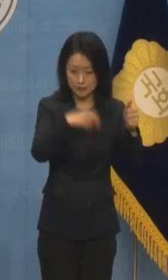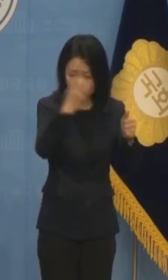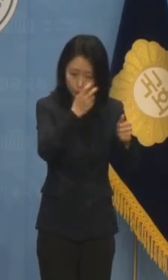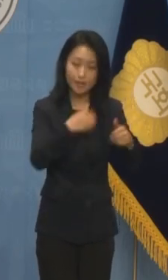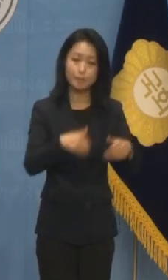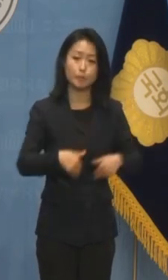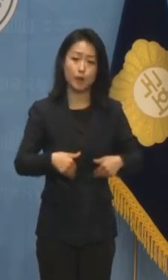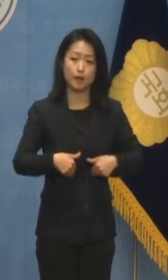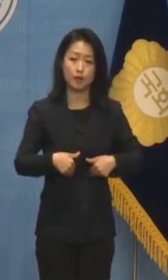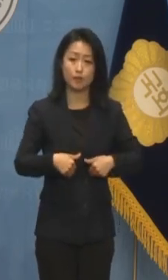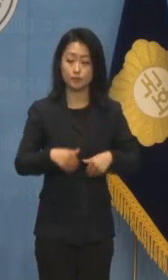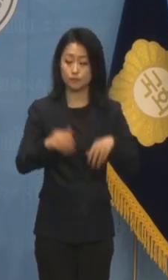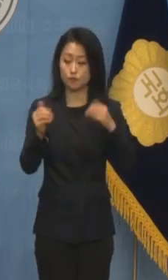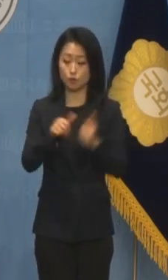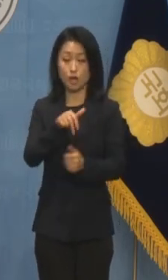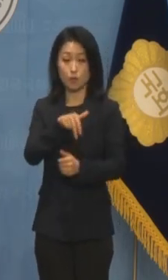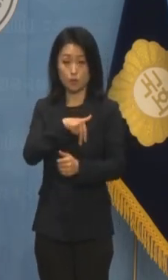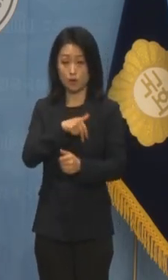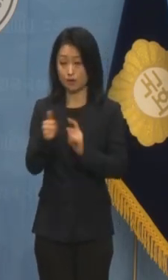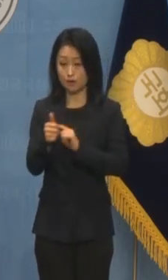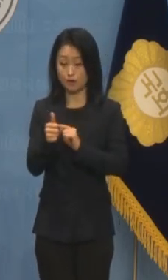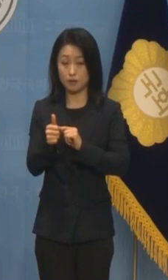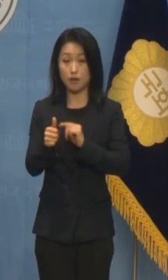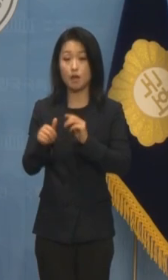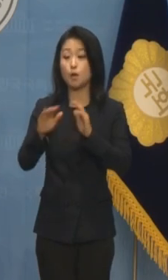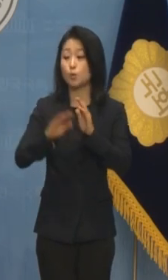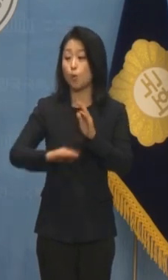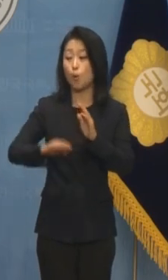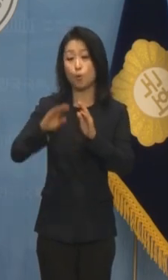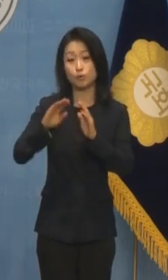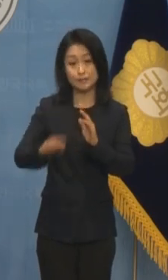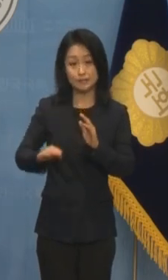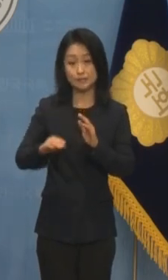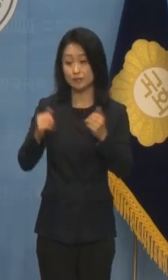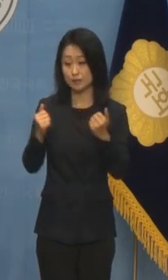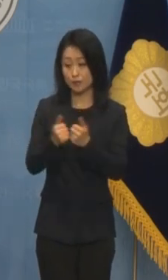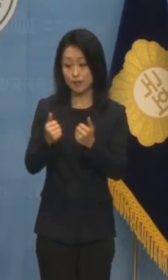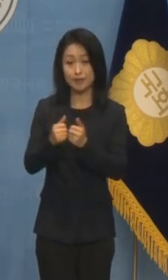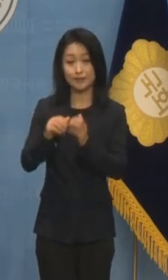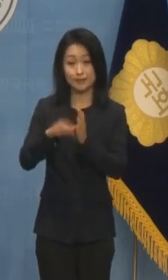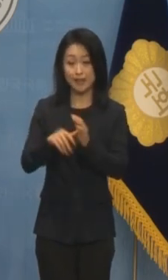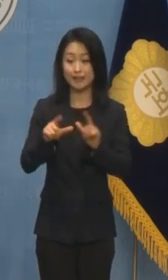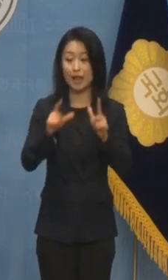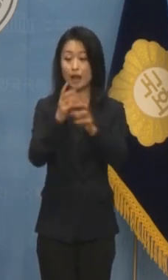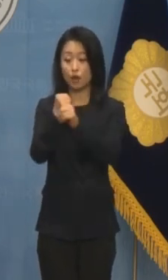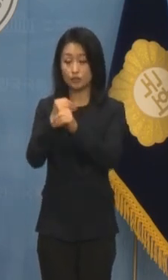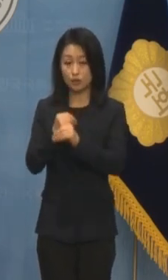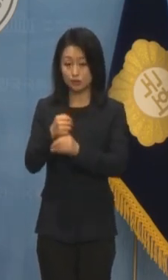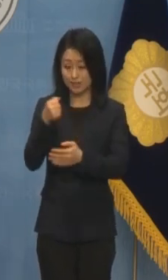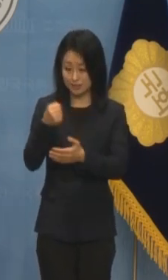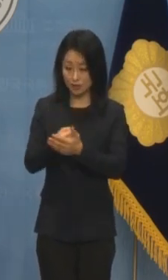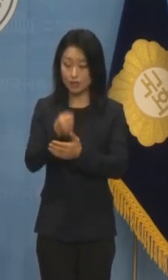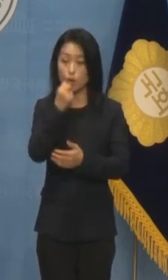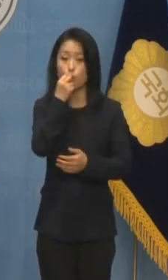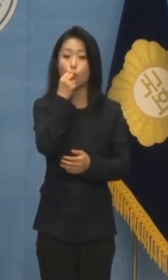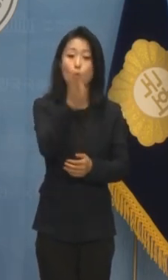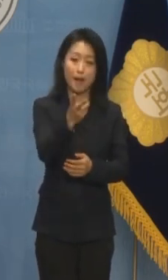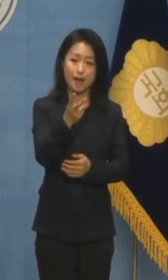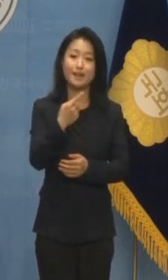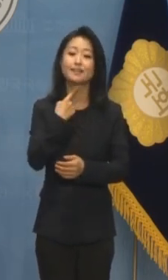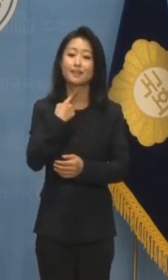검찰 출신 국회의원이 공식 회의석상에서 구체적으로 날짜까지 적시하며 고발한